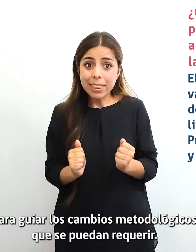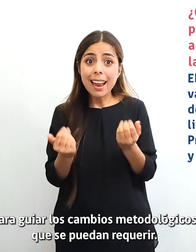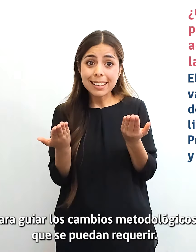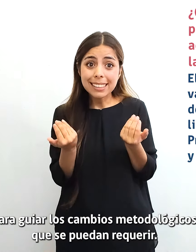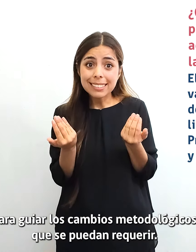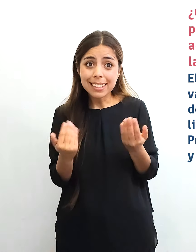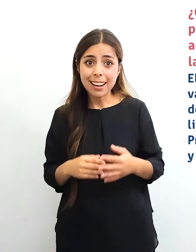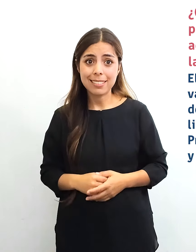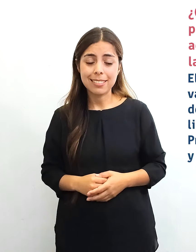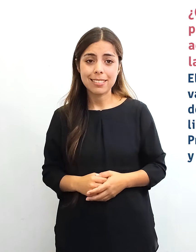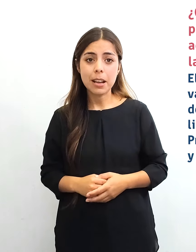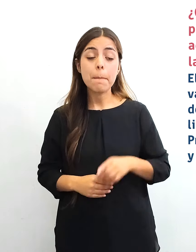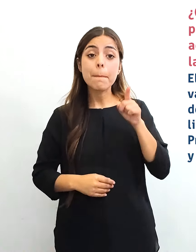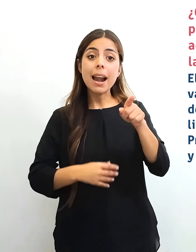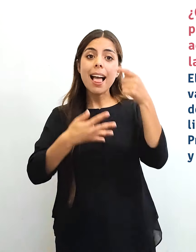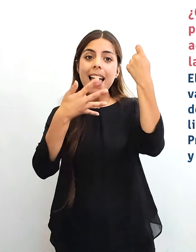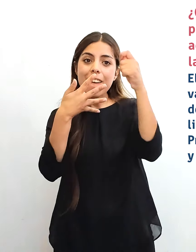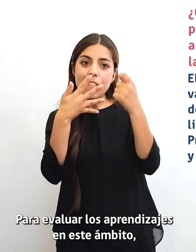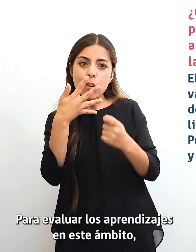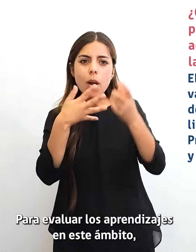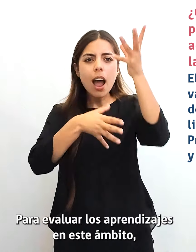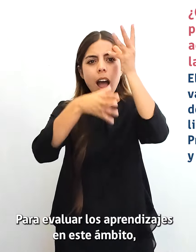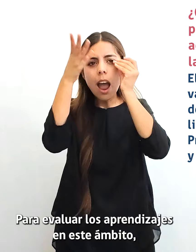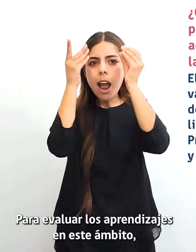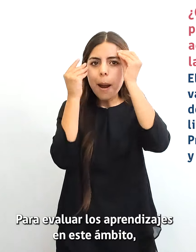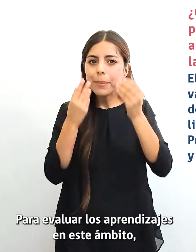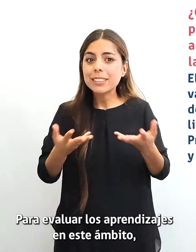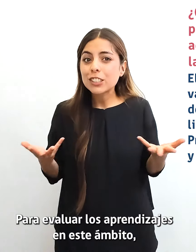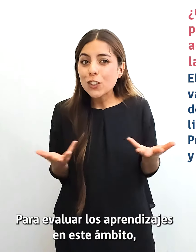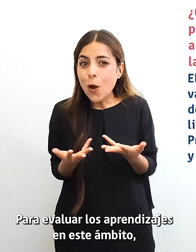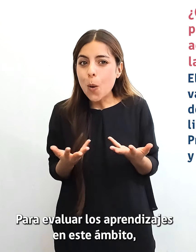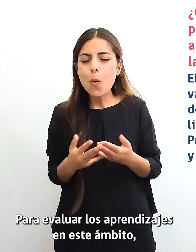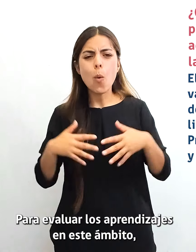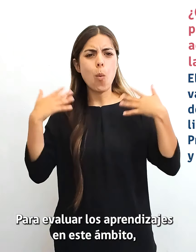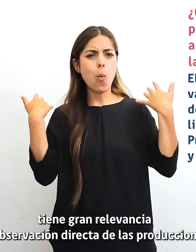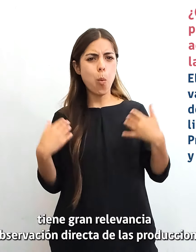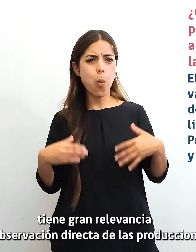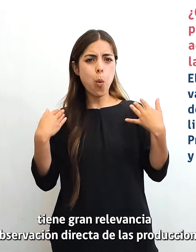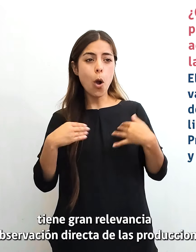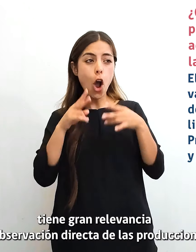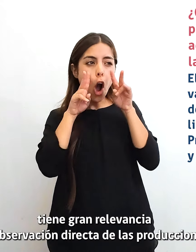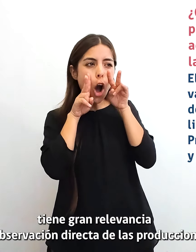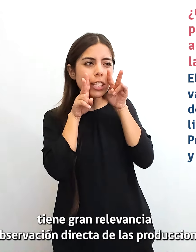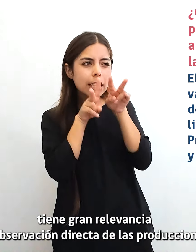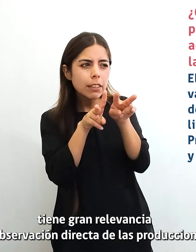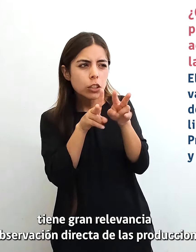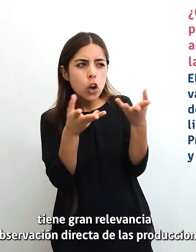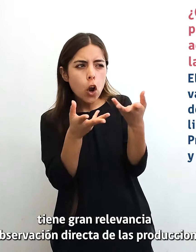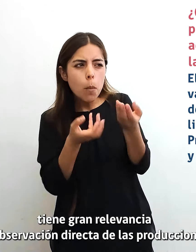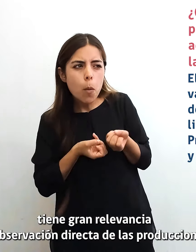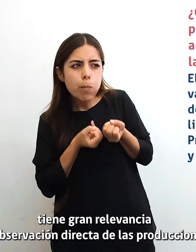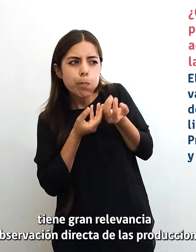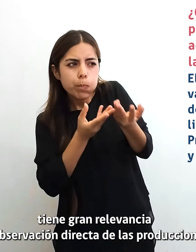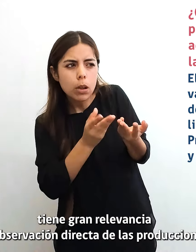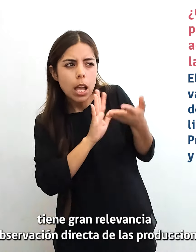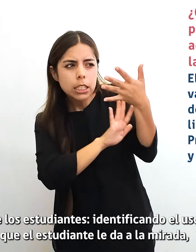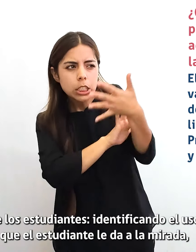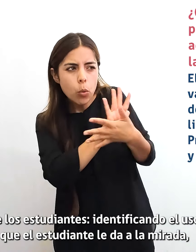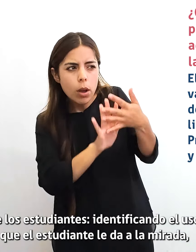puedan requerir. Para evaluar los aprendizajes en este ámbito, tiene gran relevancia la observación directa de las producciones de los